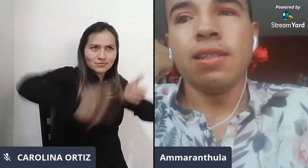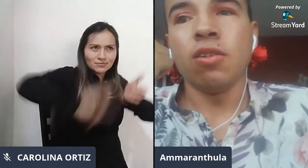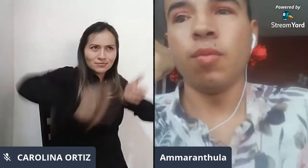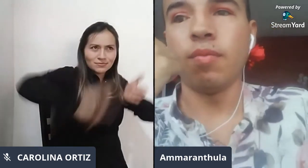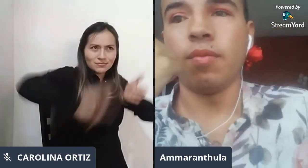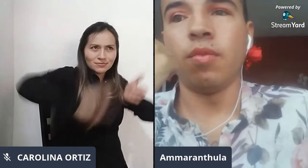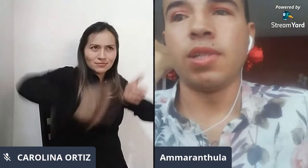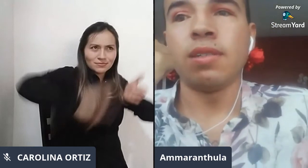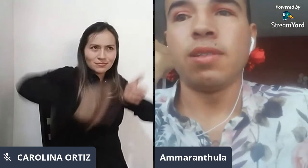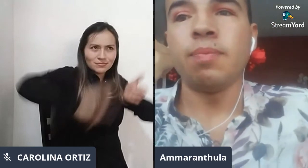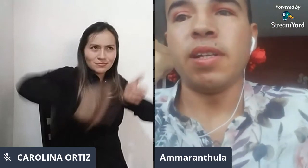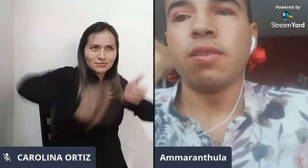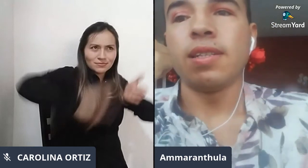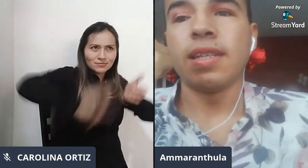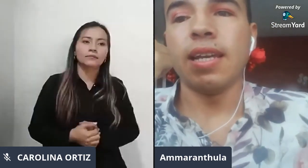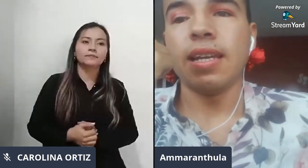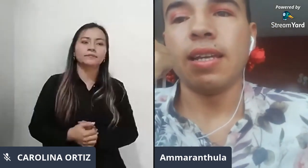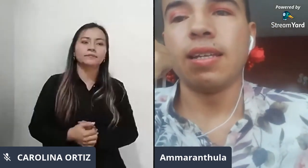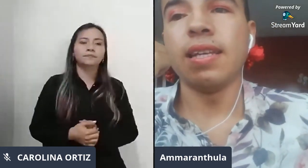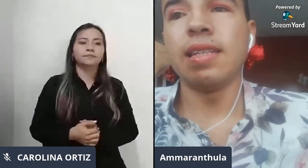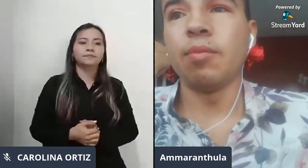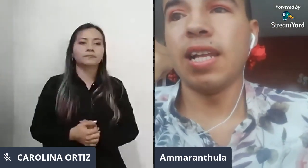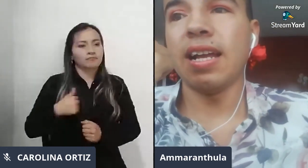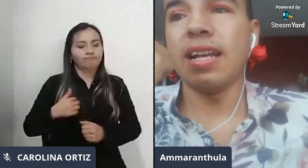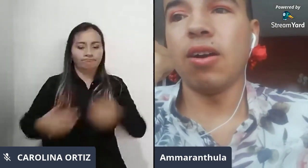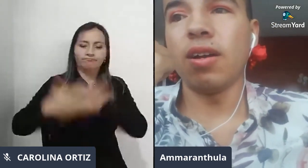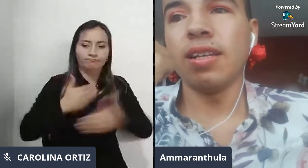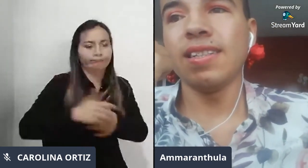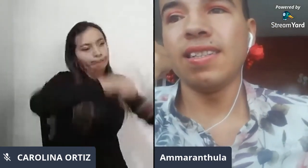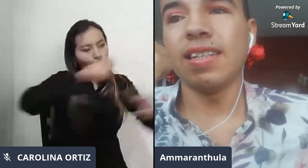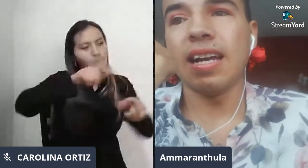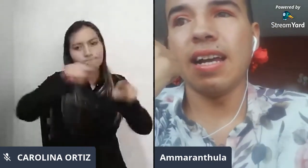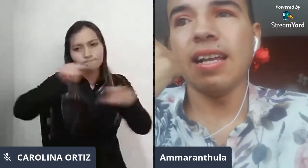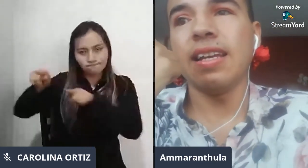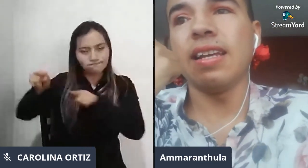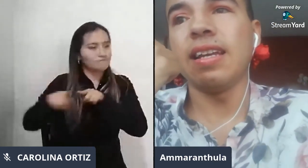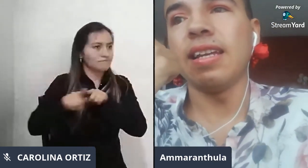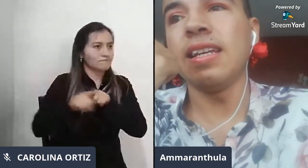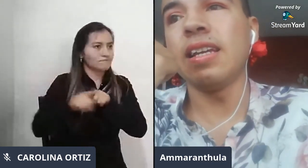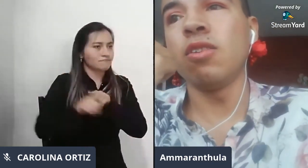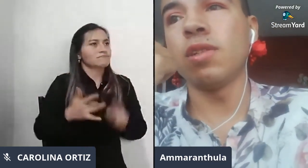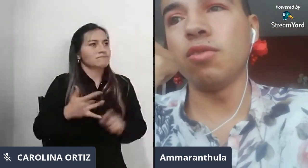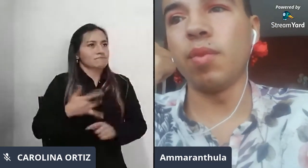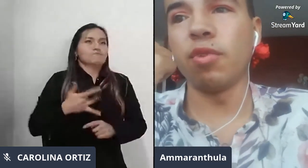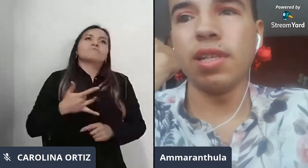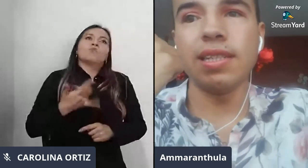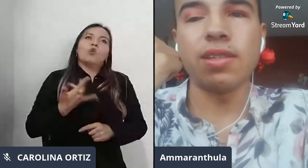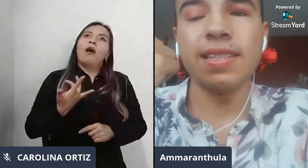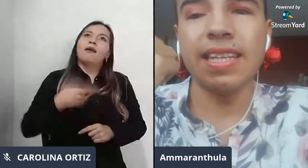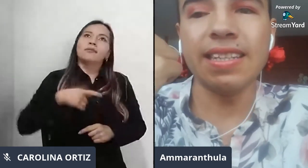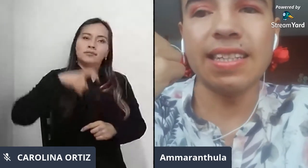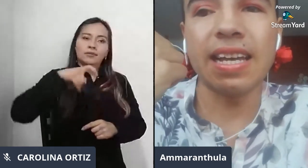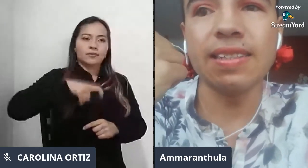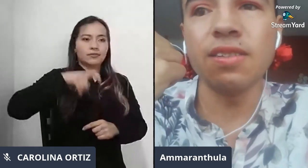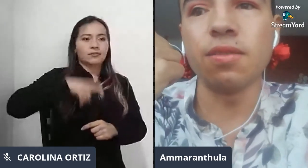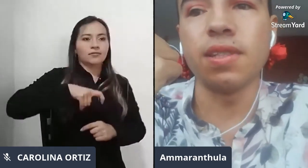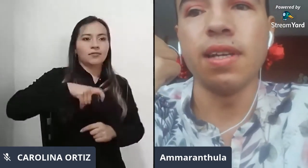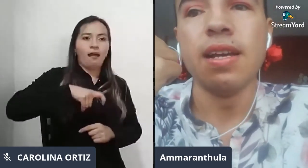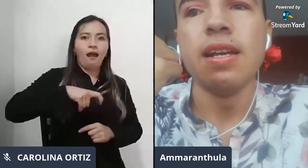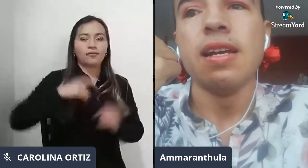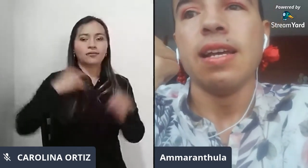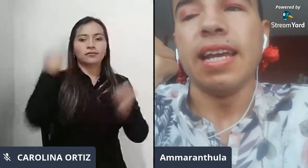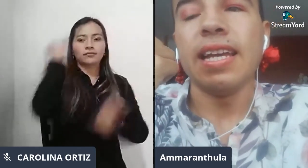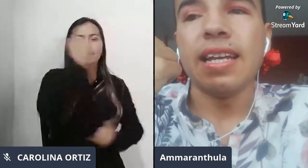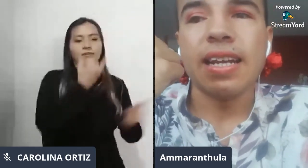Hice un tránsito, como muchas otras personas que sentimos la necesidad y nos asumimos desde otras identidades,